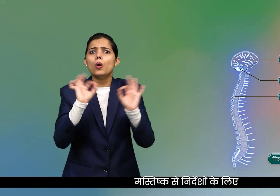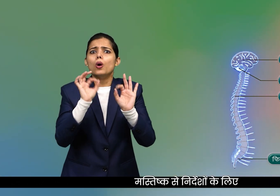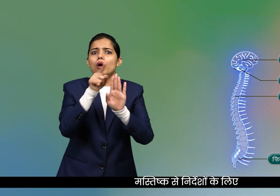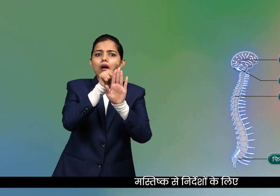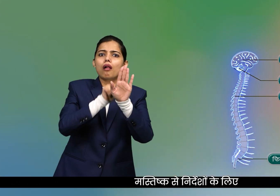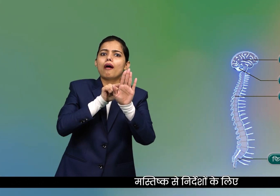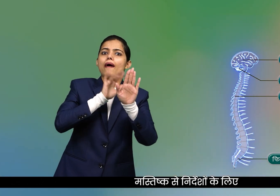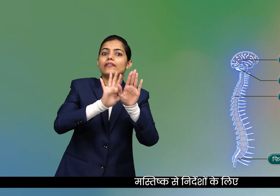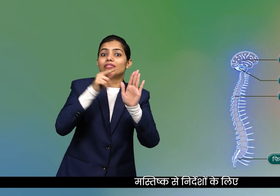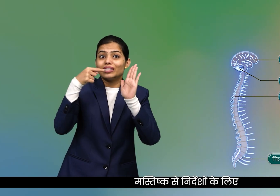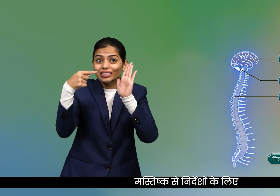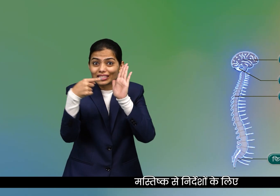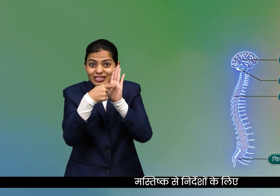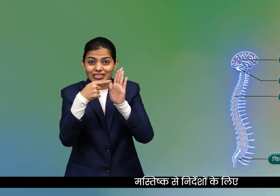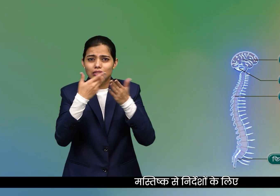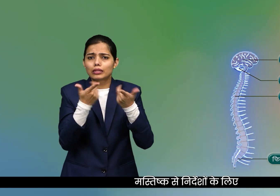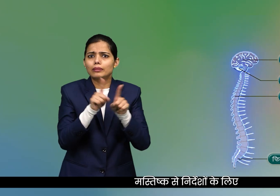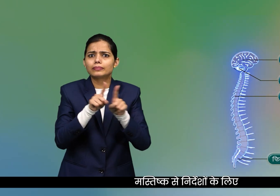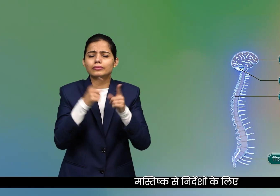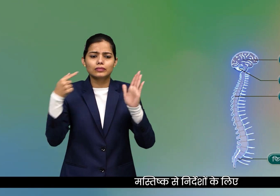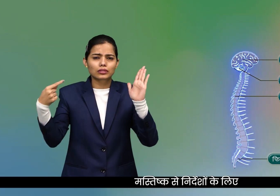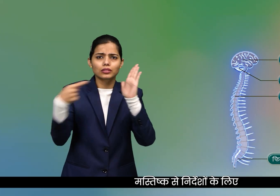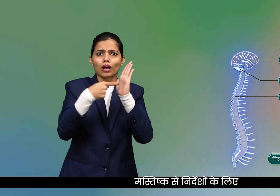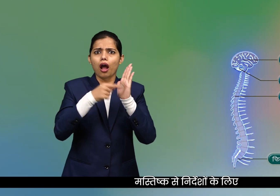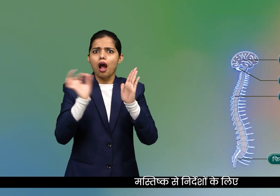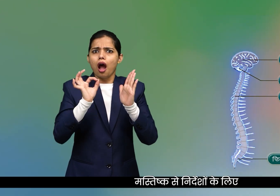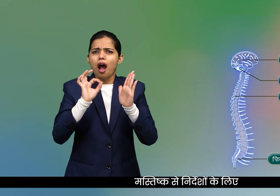मस्तिष्क से निर्देशों के लिए